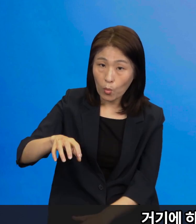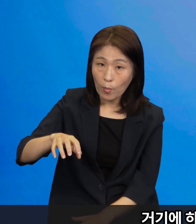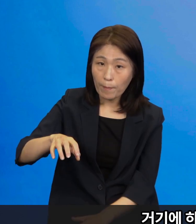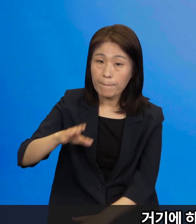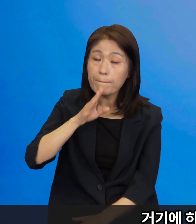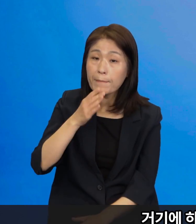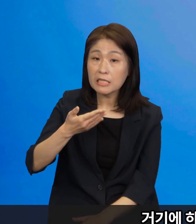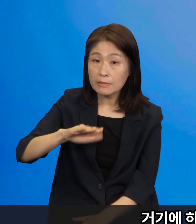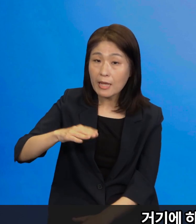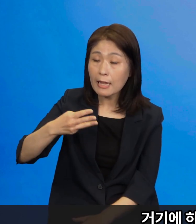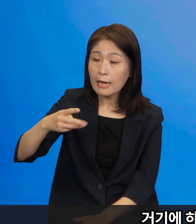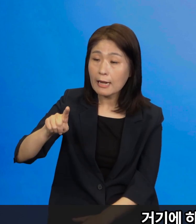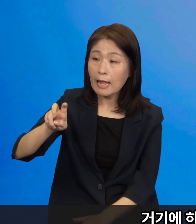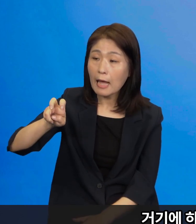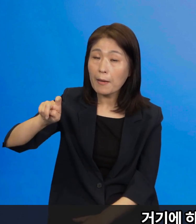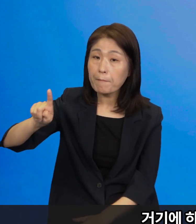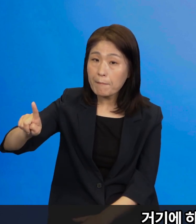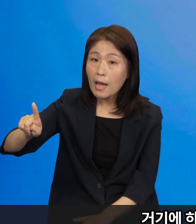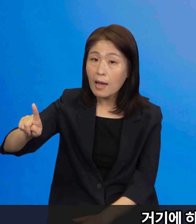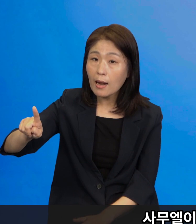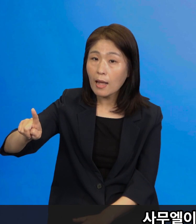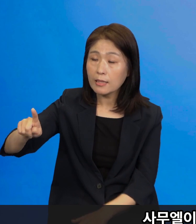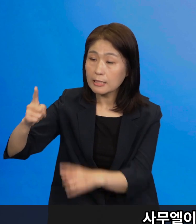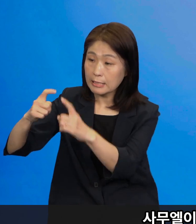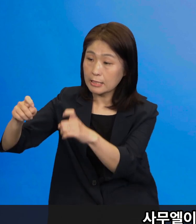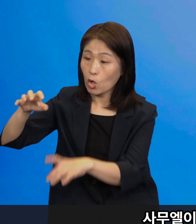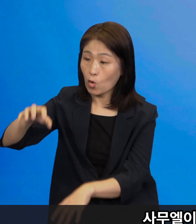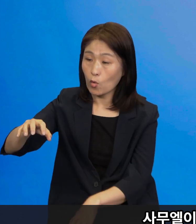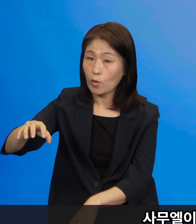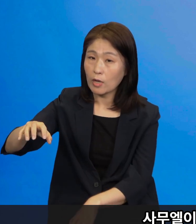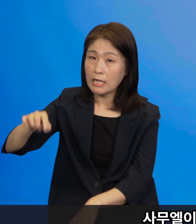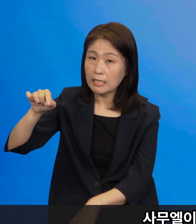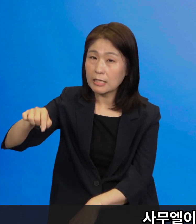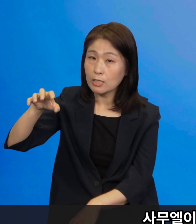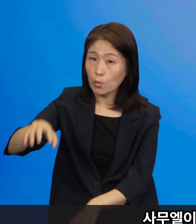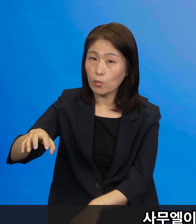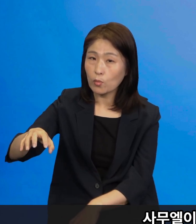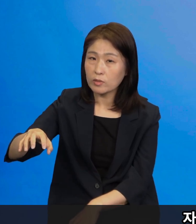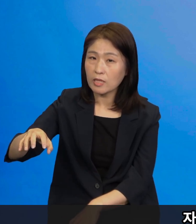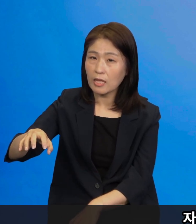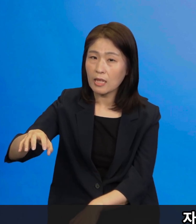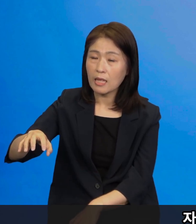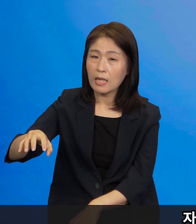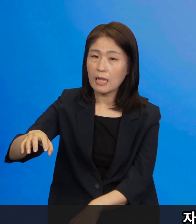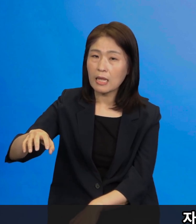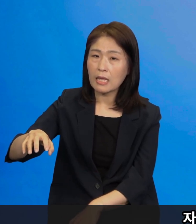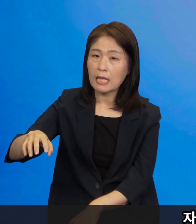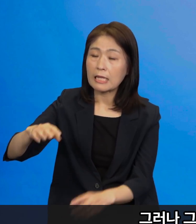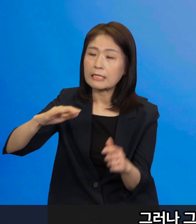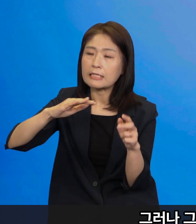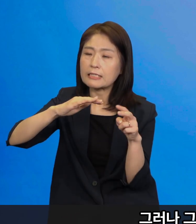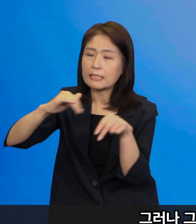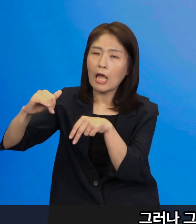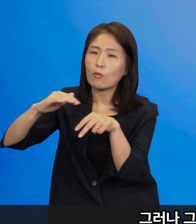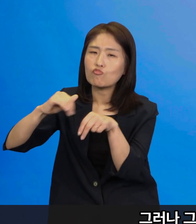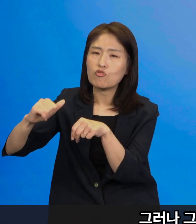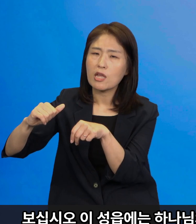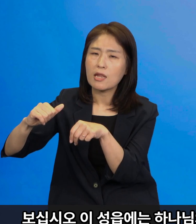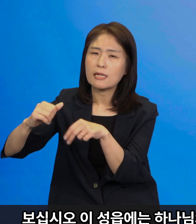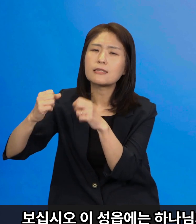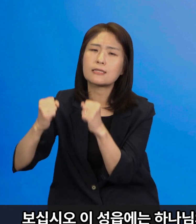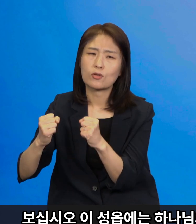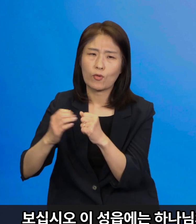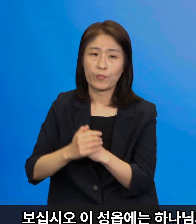있어서 거기에 하나님의 사람 누구요? 사무엘이 살던 지역이었습니다. 자, 6절 보십시오. 그러나 그 종이 그에게